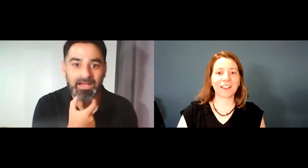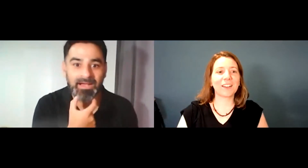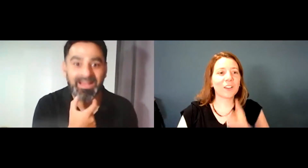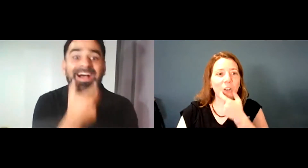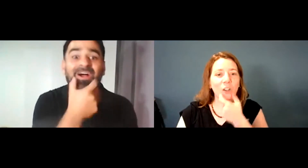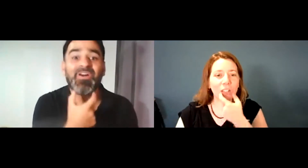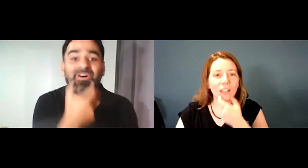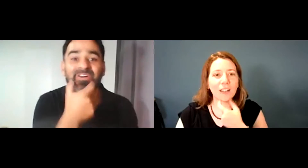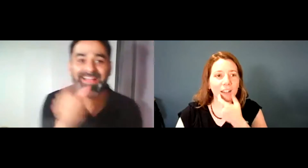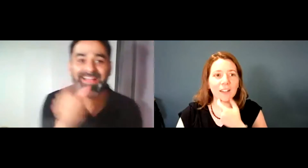Gloria.